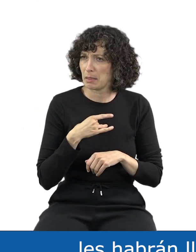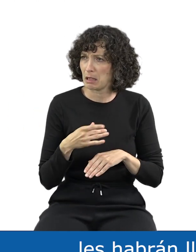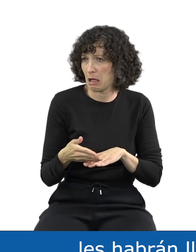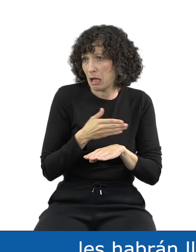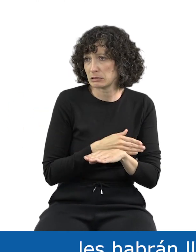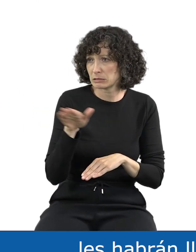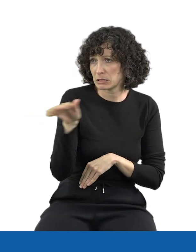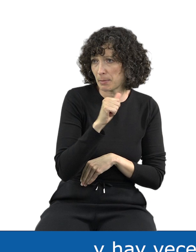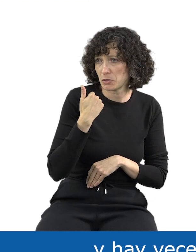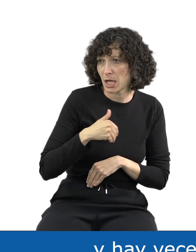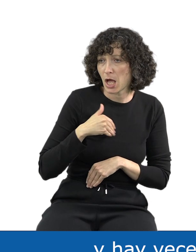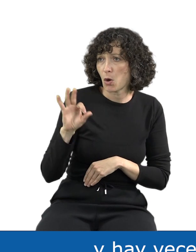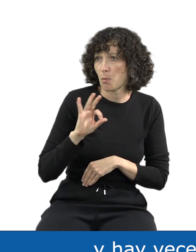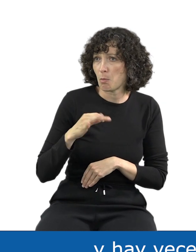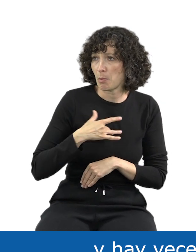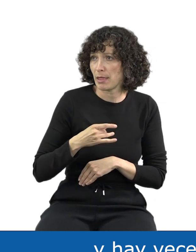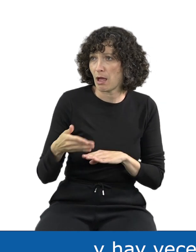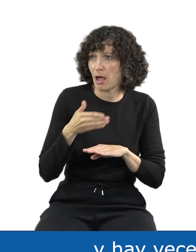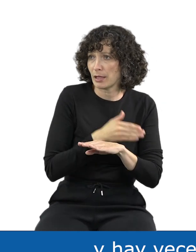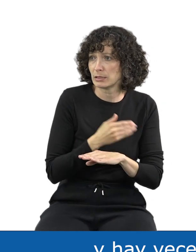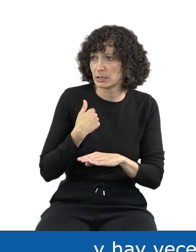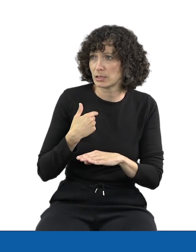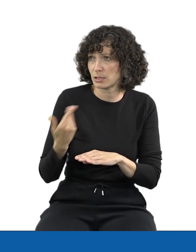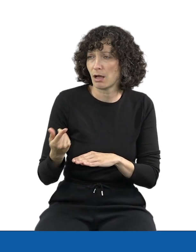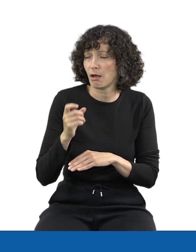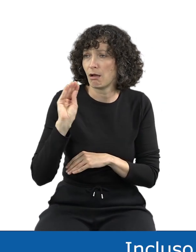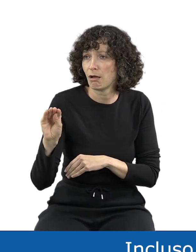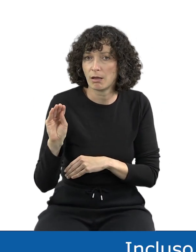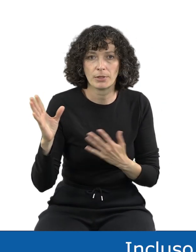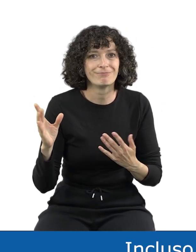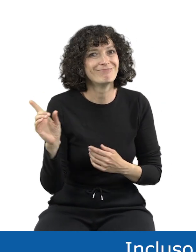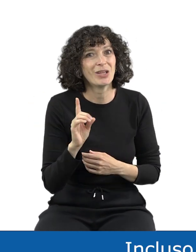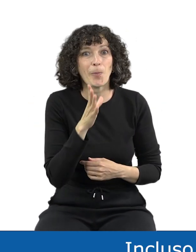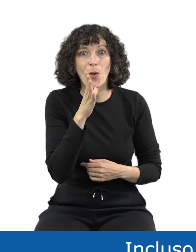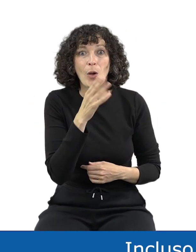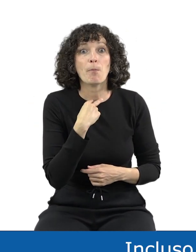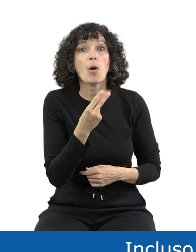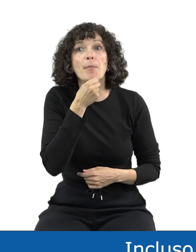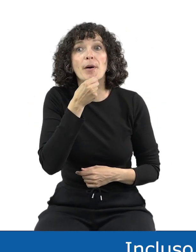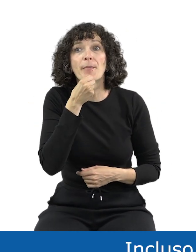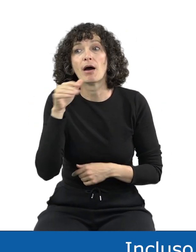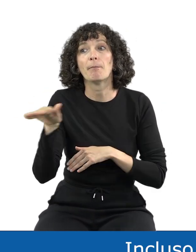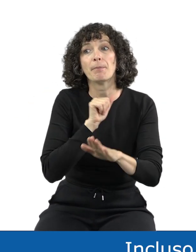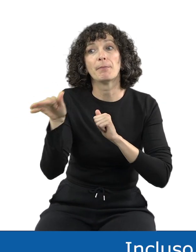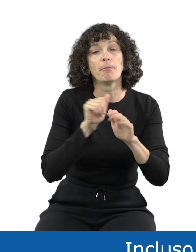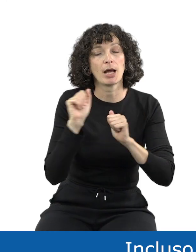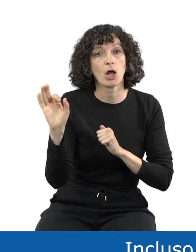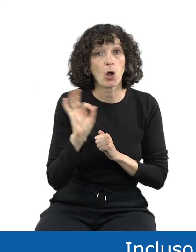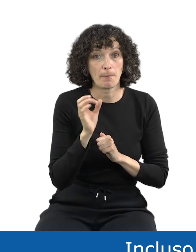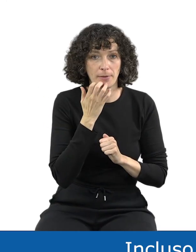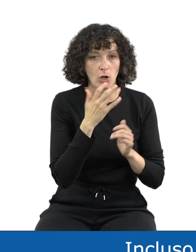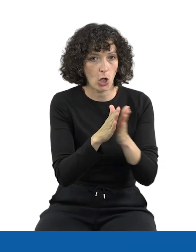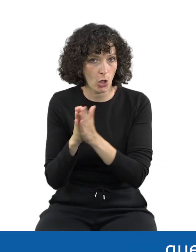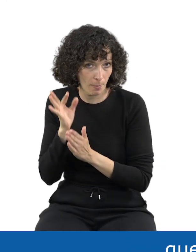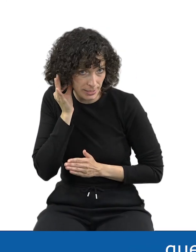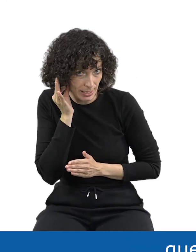habrán salido antes, y hay veces que están llamando por el altavoz. Incluso situaciones reales de compañeras